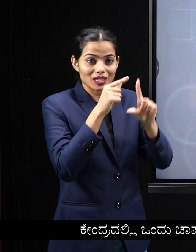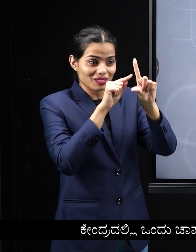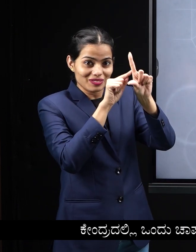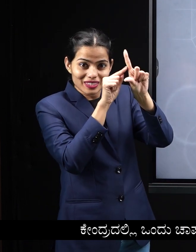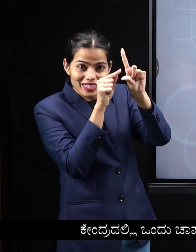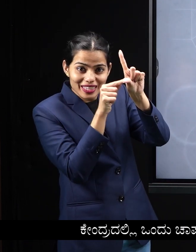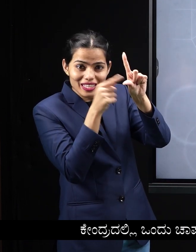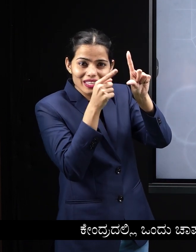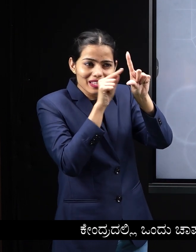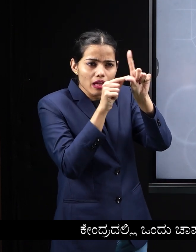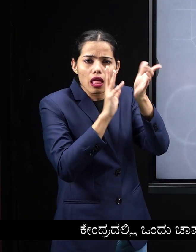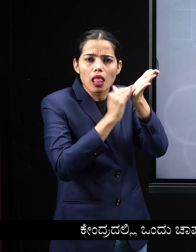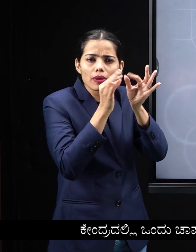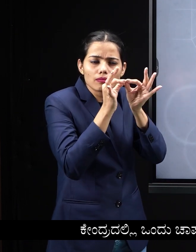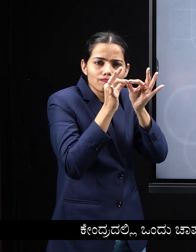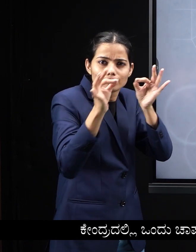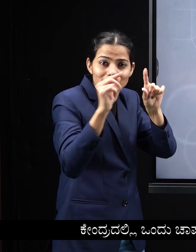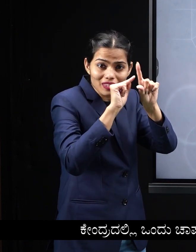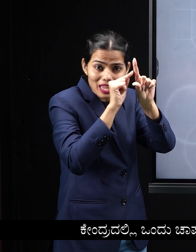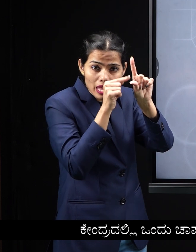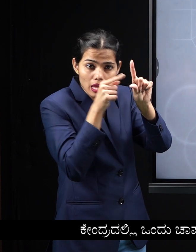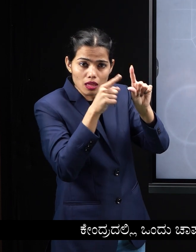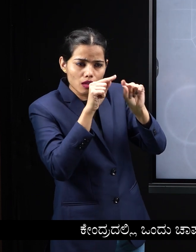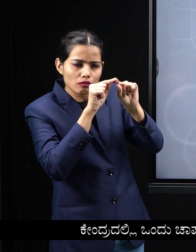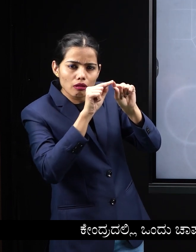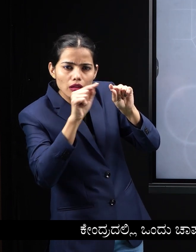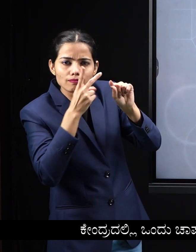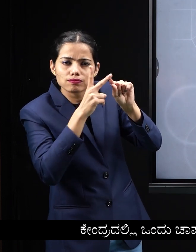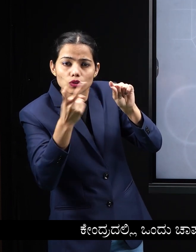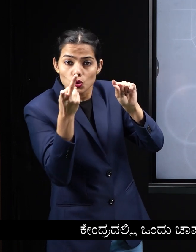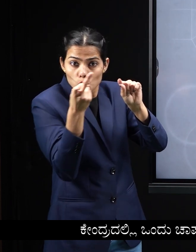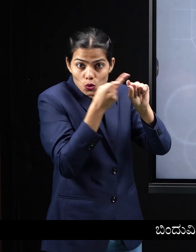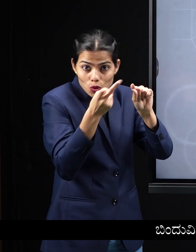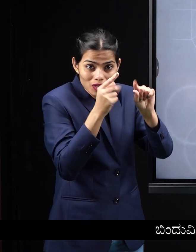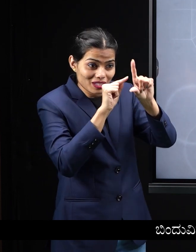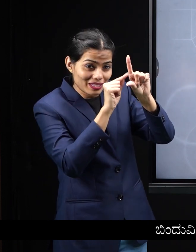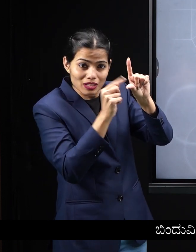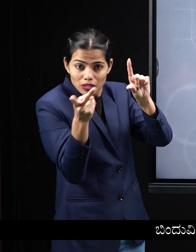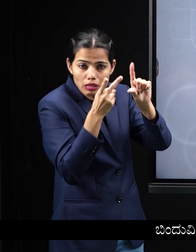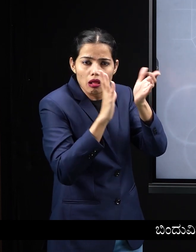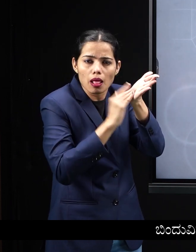ಕೇಂದ್ರದಲ್ಲಿ ಒಂದು ಚಾಪದಿಂದ ಒಳಗೊಳ್ಳುವ ಕೋನವು ವೃತ್ತದ ಮೇಲೆ ಯಾವುದೇ ಇತರ ಬಿಂದುವಿನಲ್ಲಿ ಅದರ